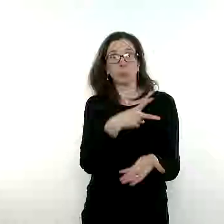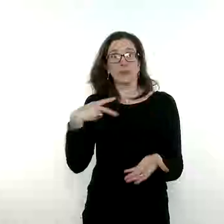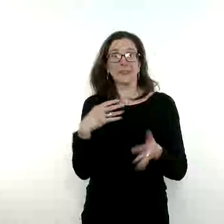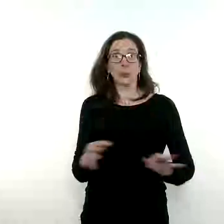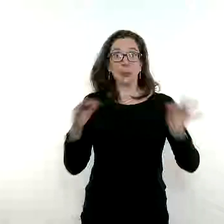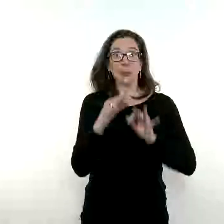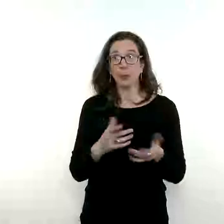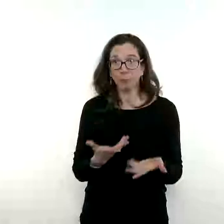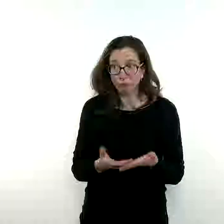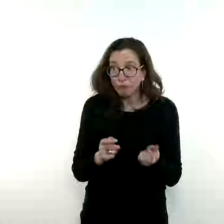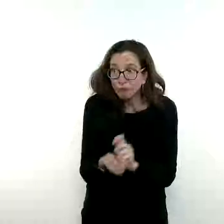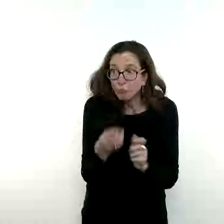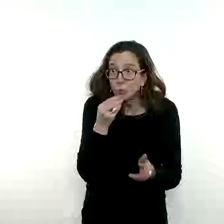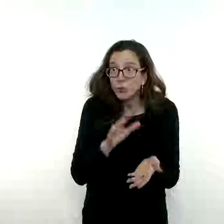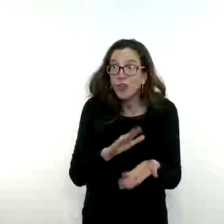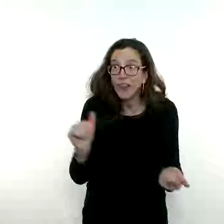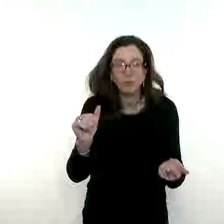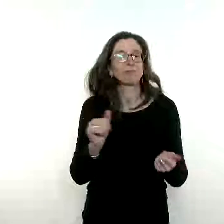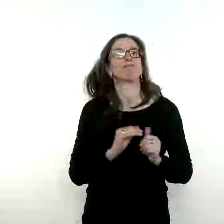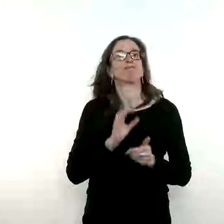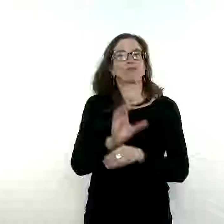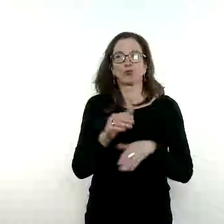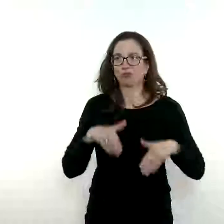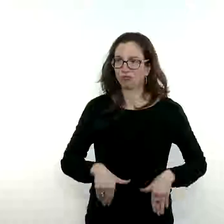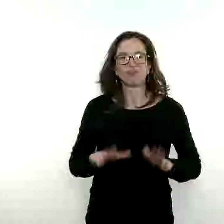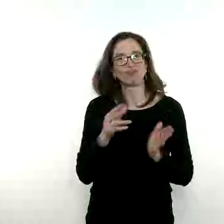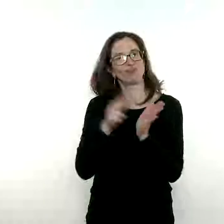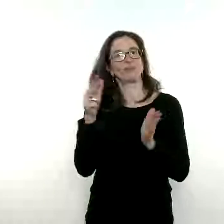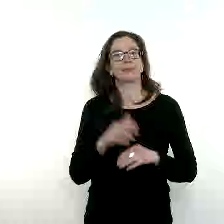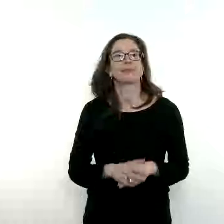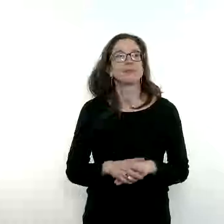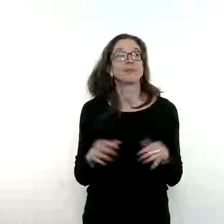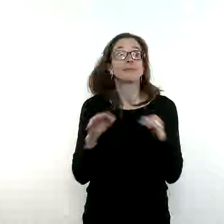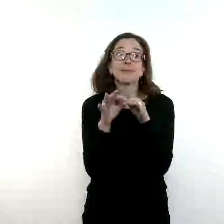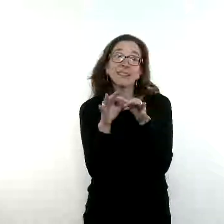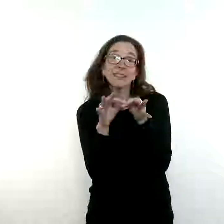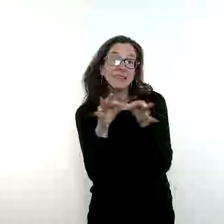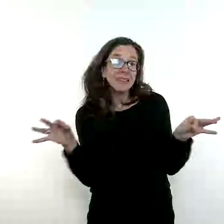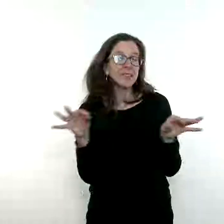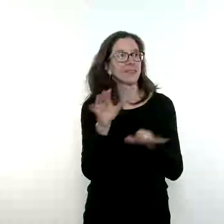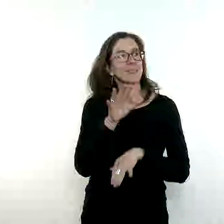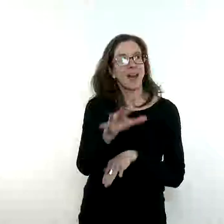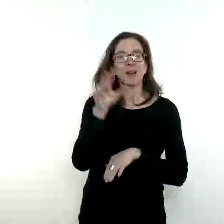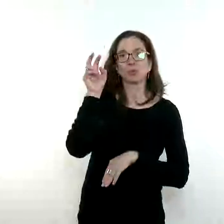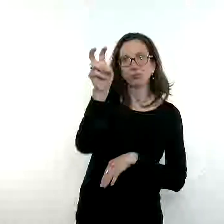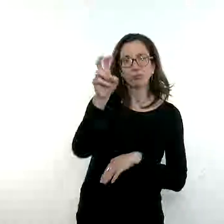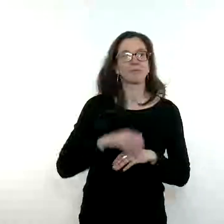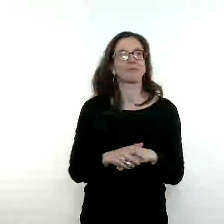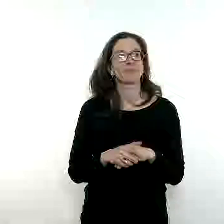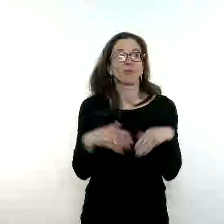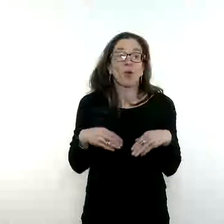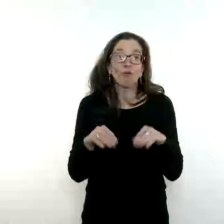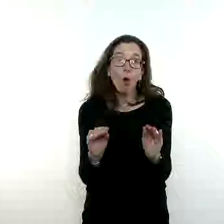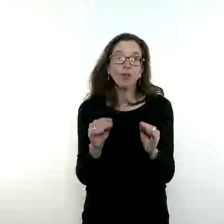Adopté à l'unanimité. Affaire 7, transport et mobilité, tramway ligne 5, il s'agit de vendre 2 emprises foncières à